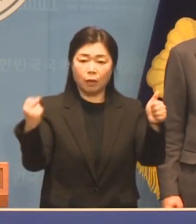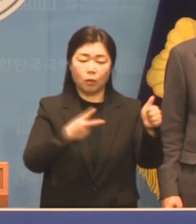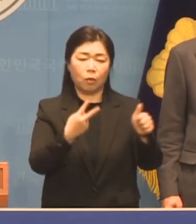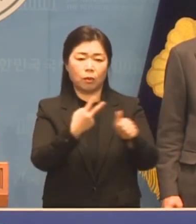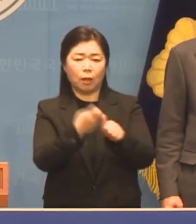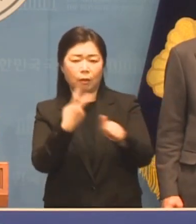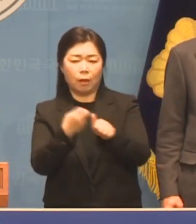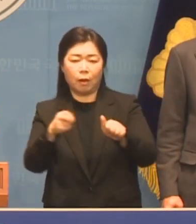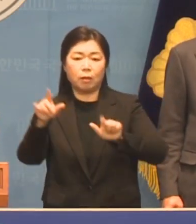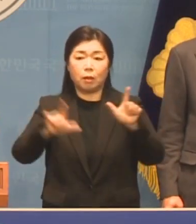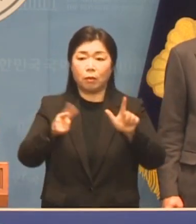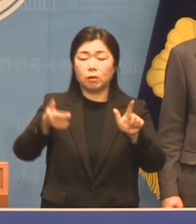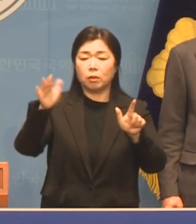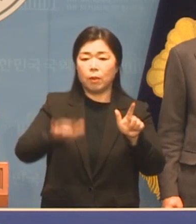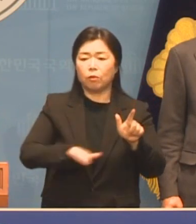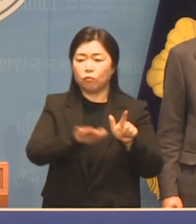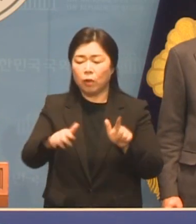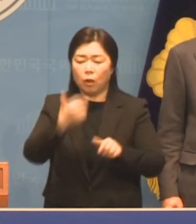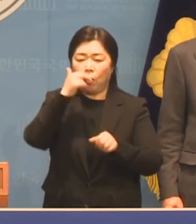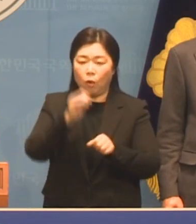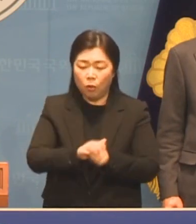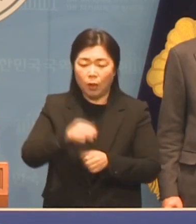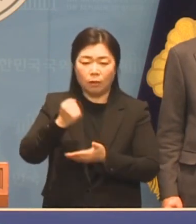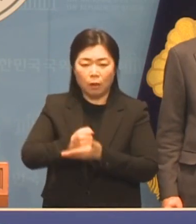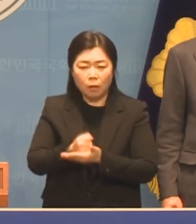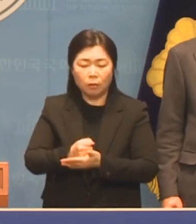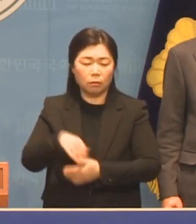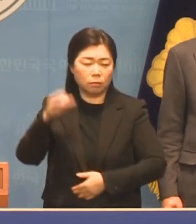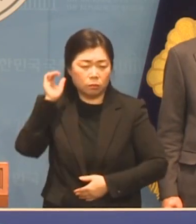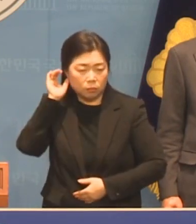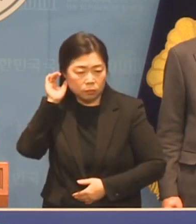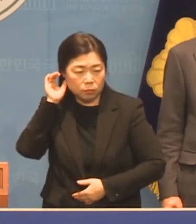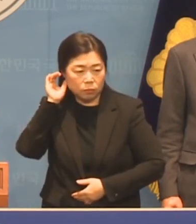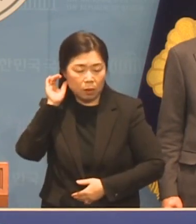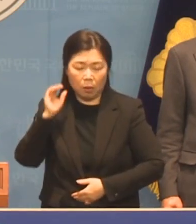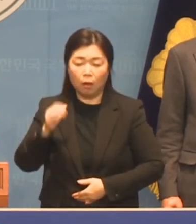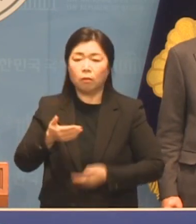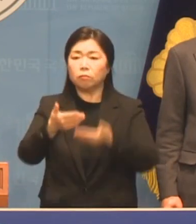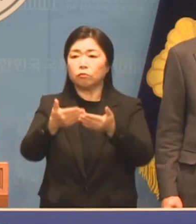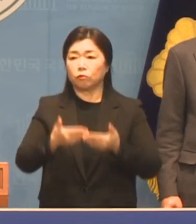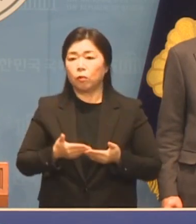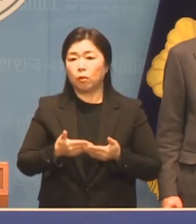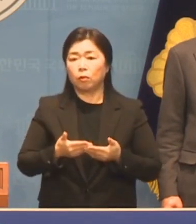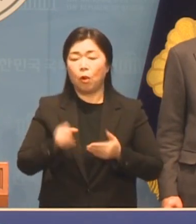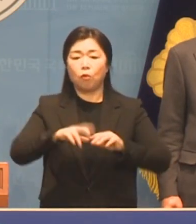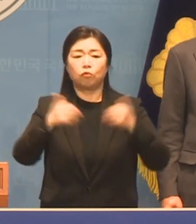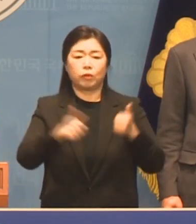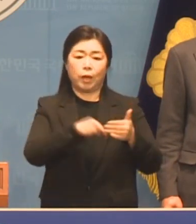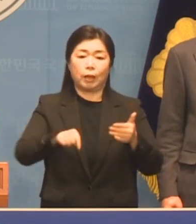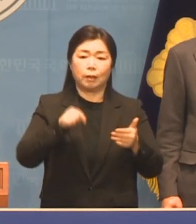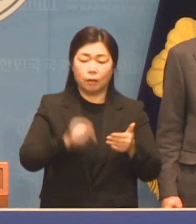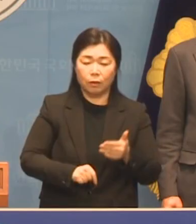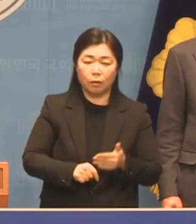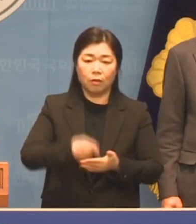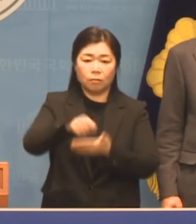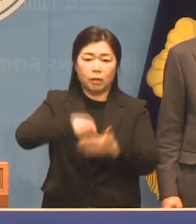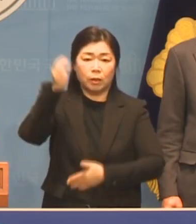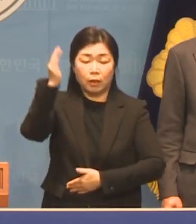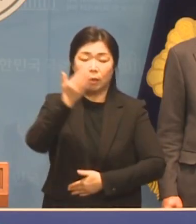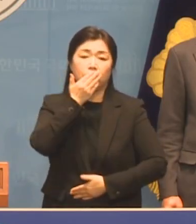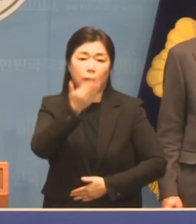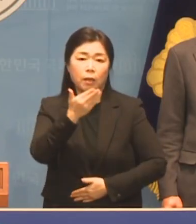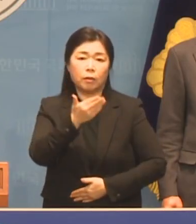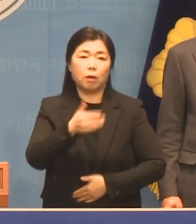위기 상황에서도 저희의 억울한 처지를 가벼이 넘기지 않으시고 국회에서 기자회견을 할 수